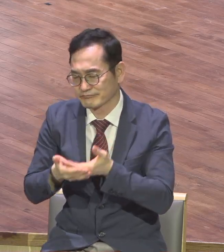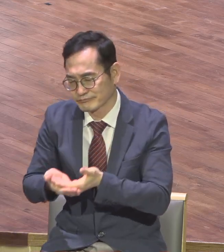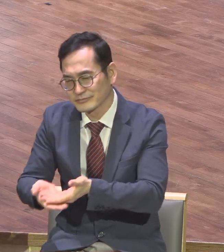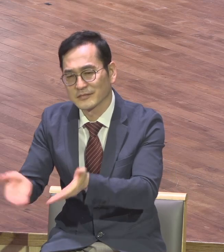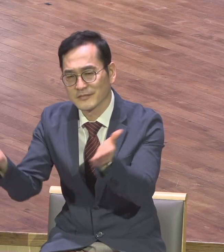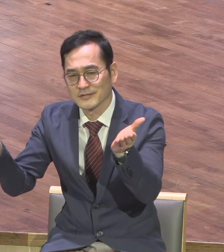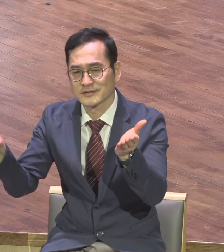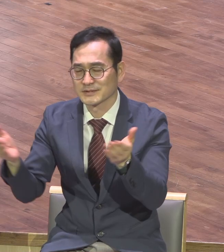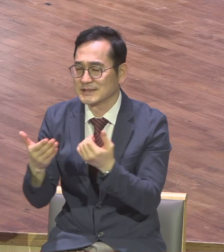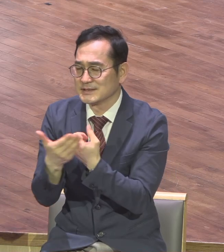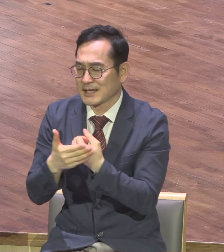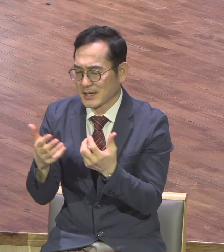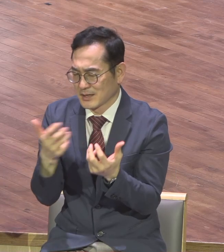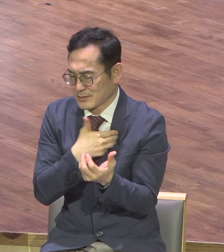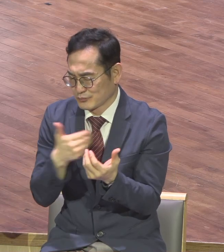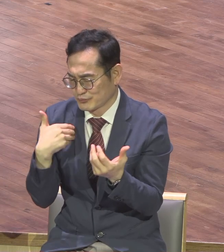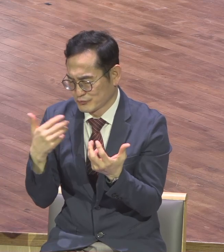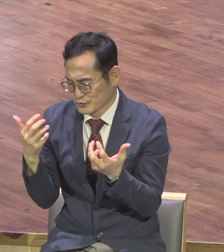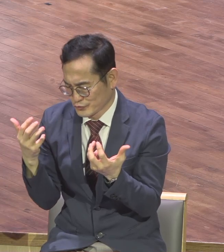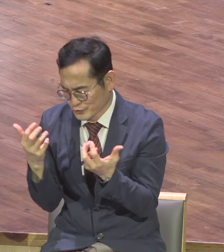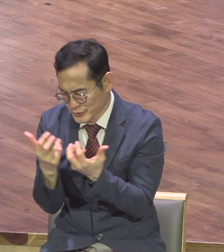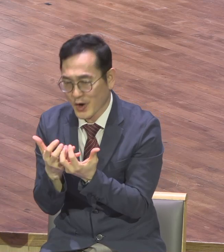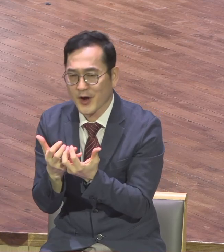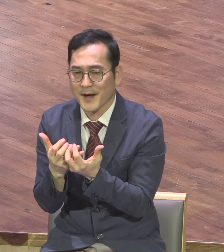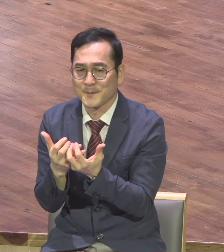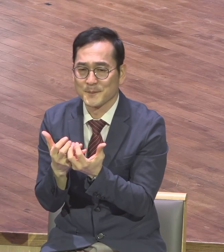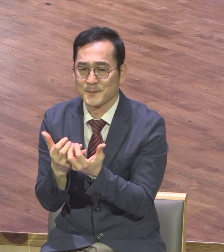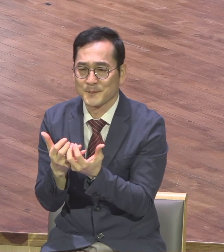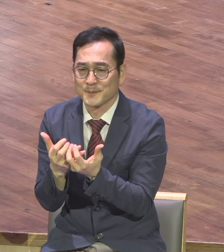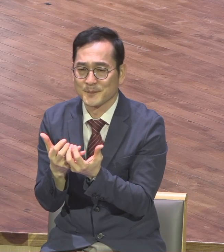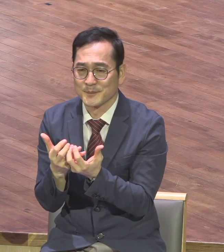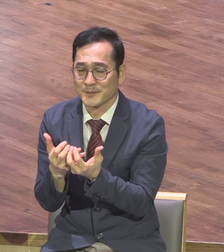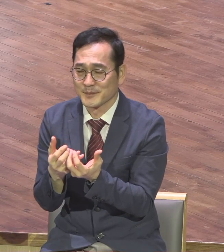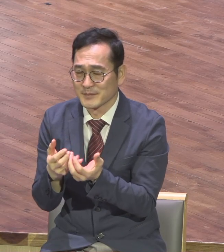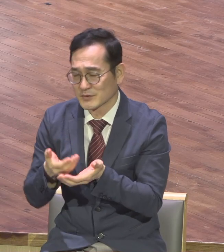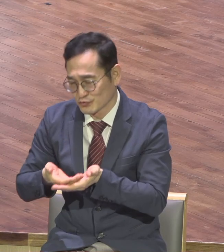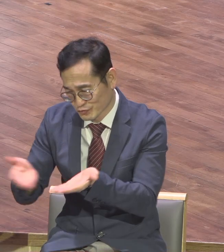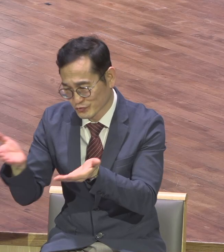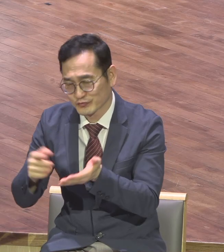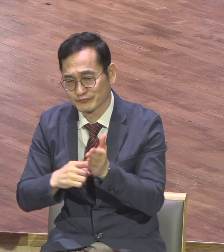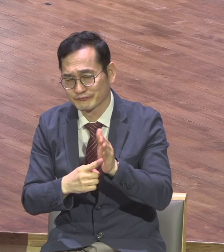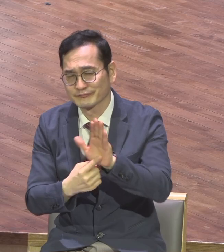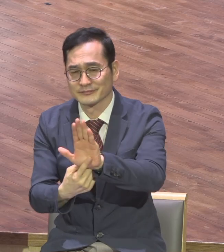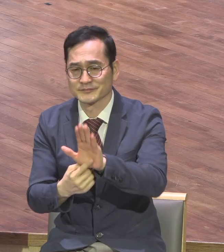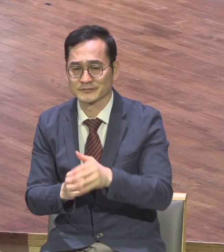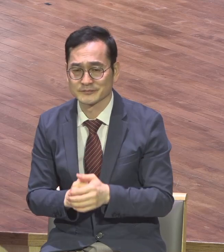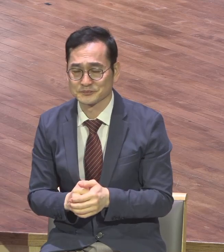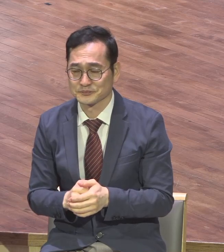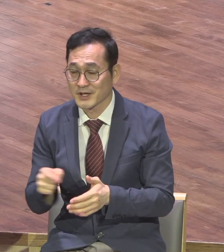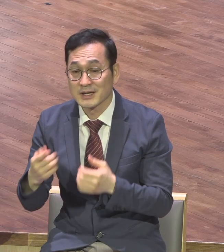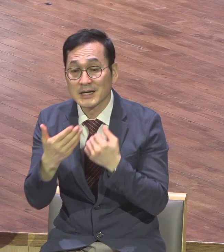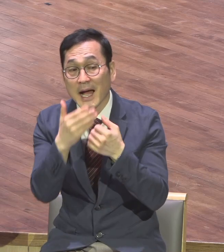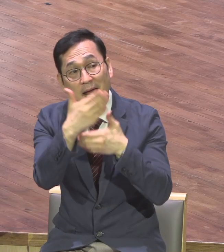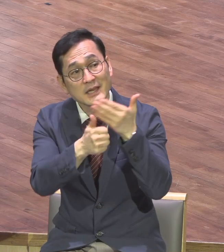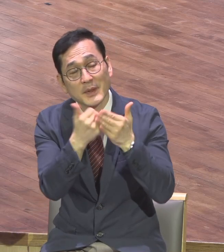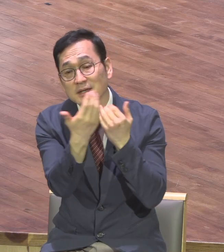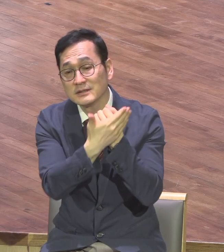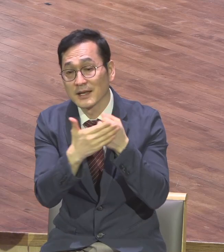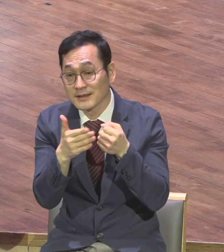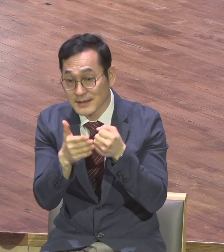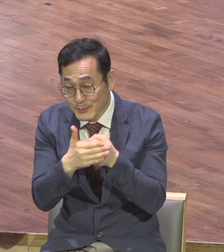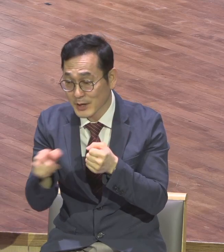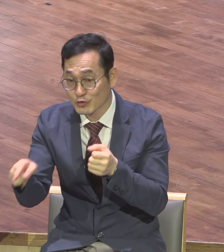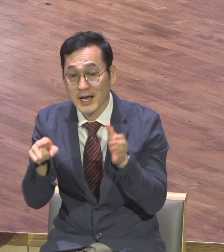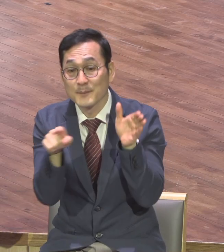은혜의 지극히 풍성함을 오는 여러 세대에 나타내려 하심이라. 너희는 그 은혜에 의하여 믿음으로